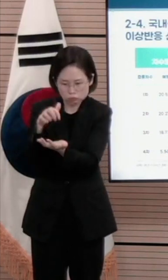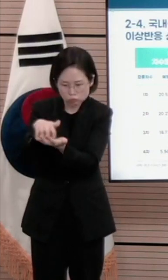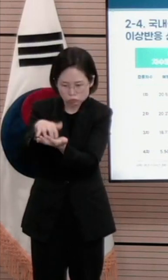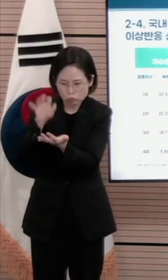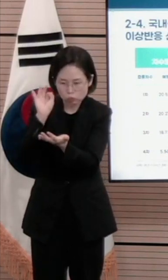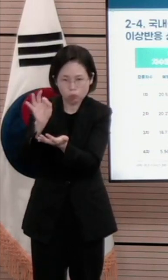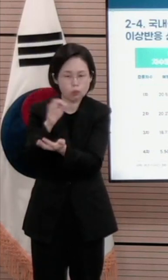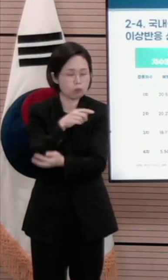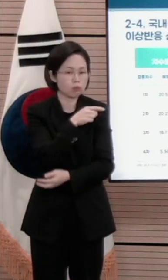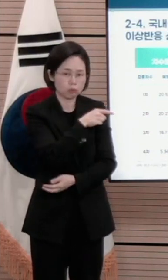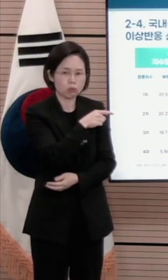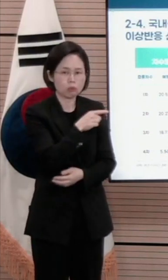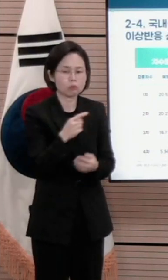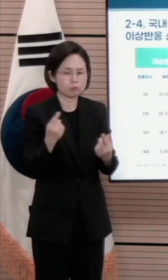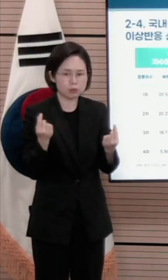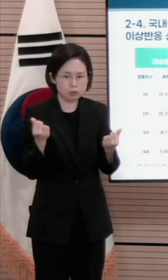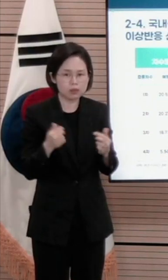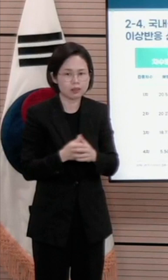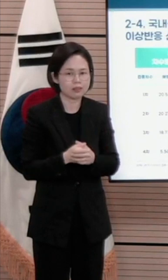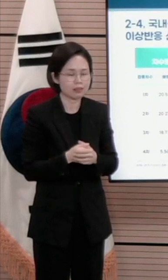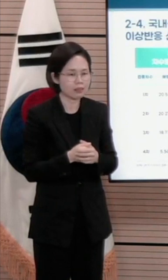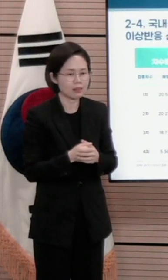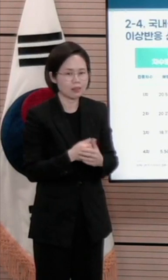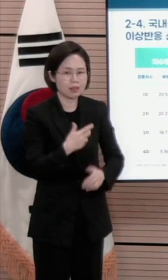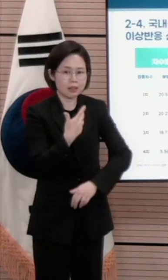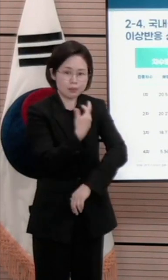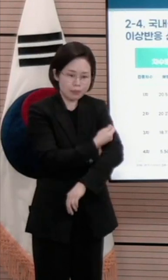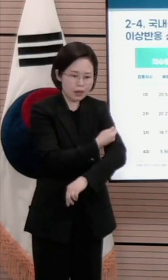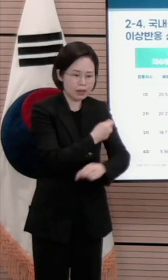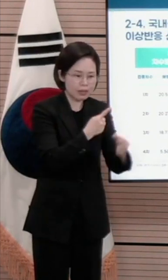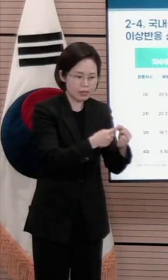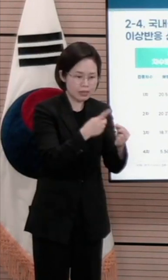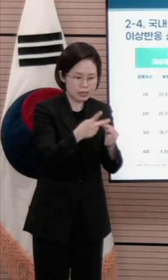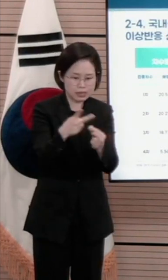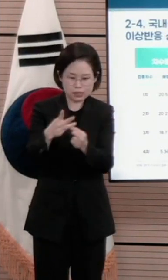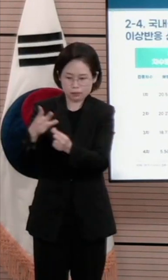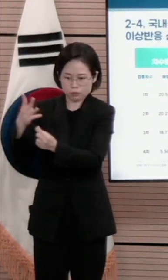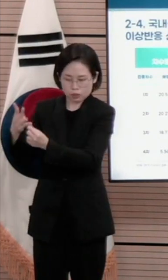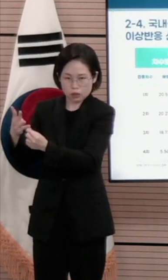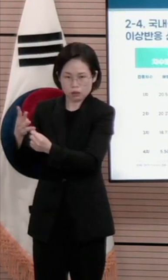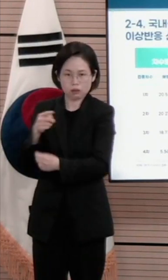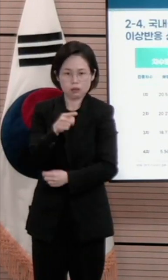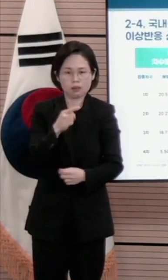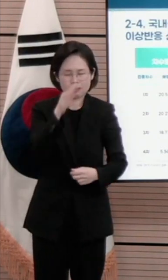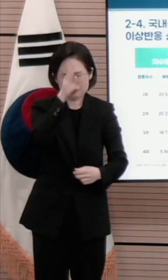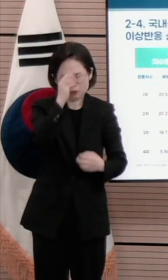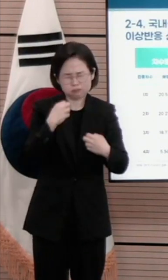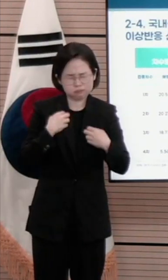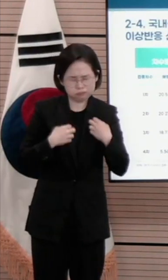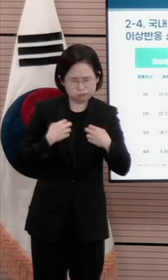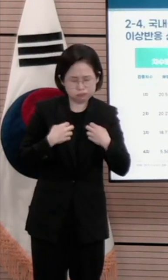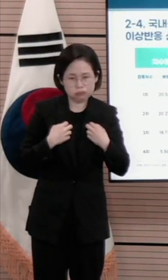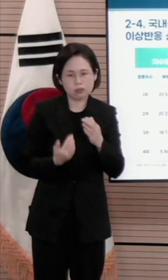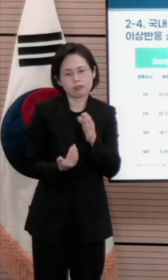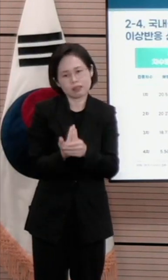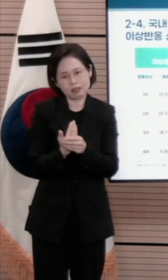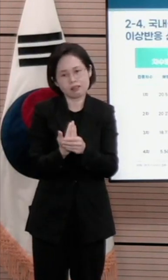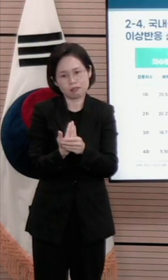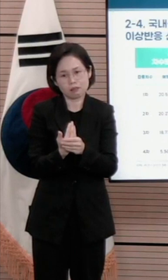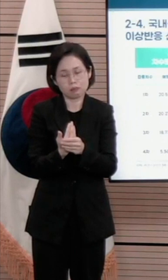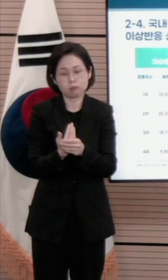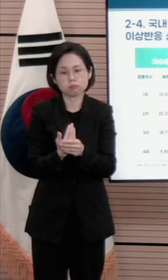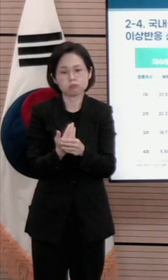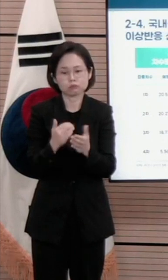진행을 하면서 이상 반응 보고율이 점점 감소하는 걸 보실 수가 있겠고요. 따라서